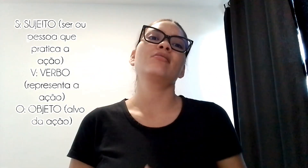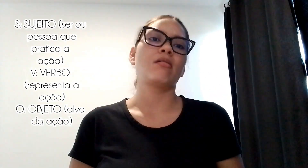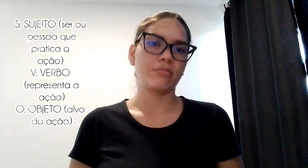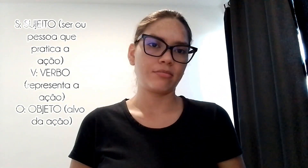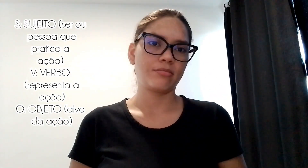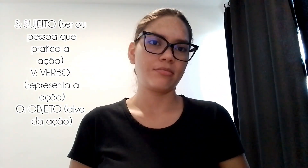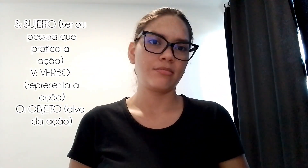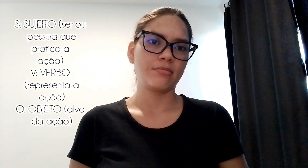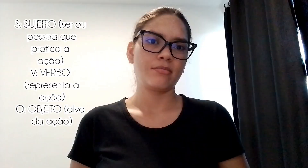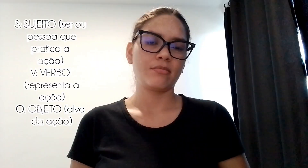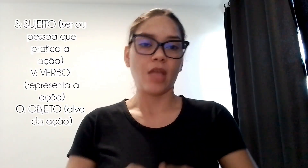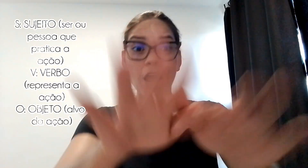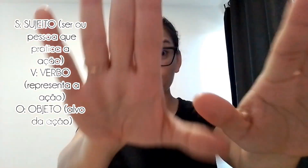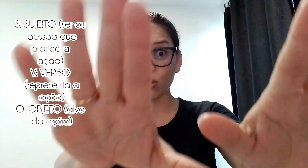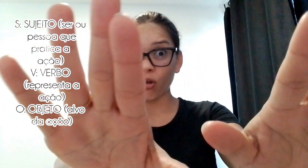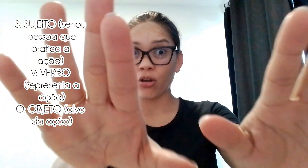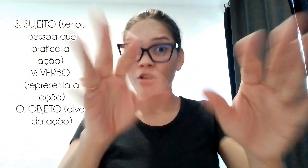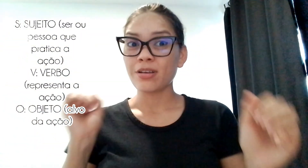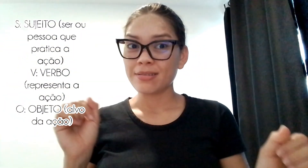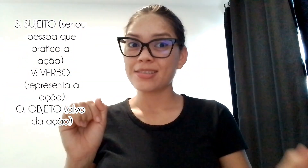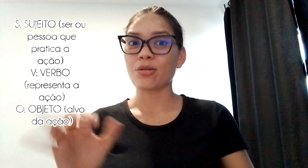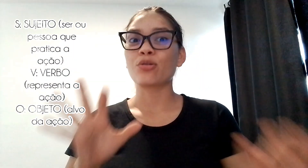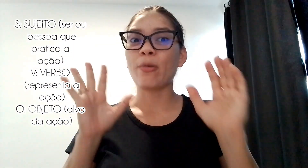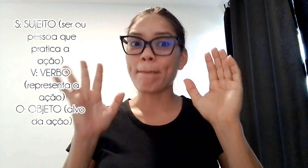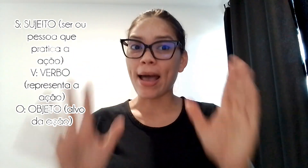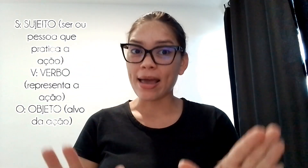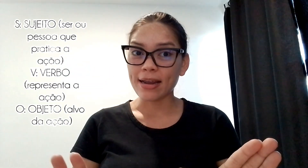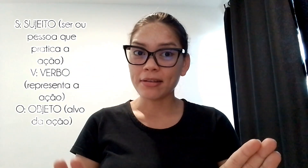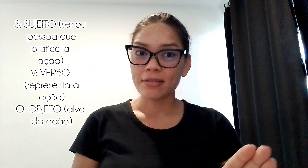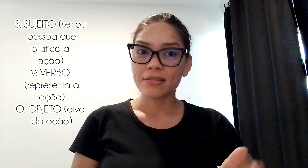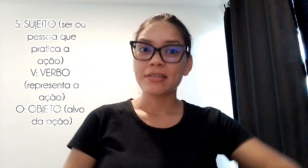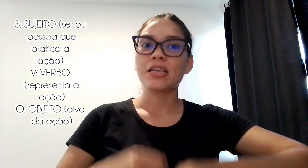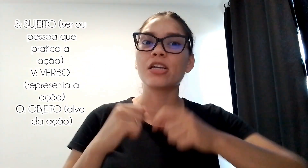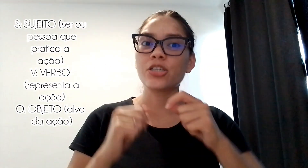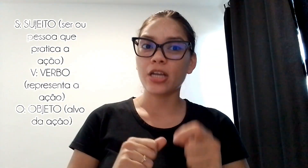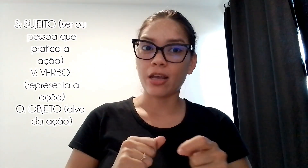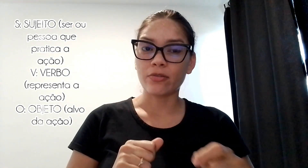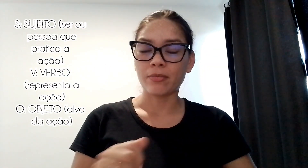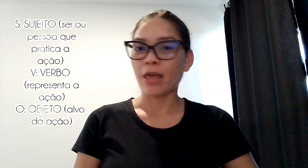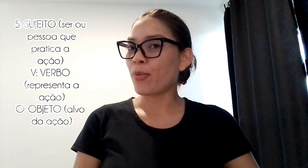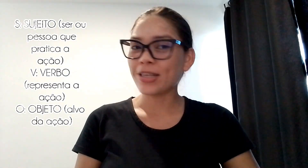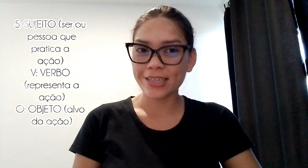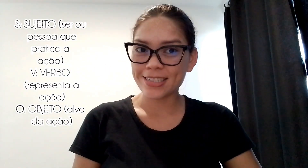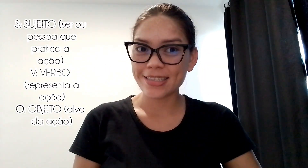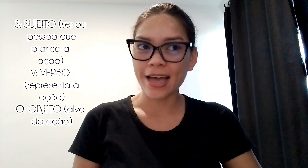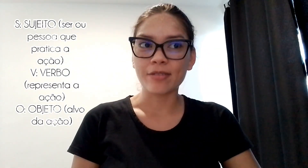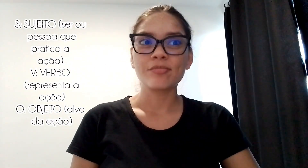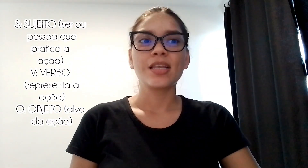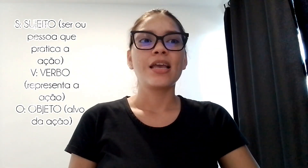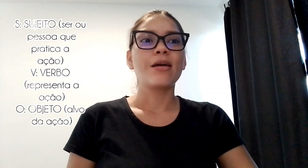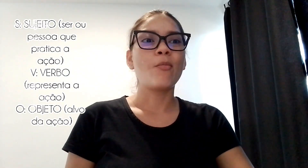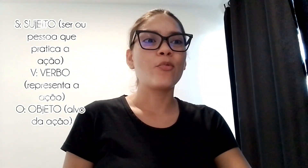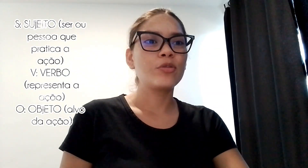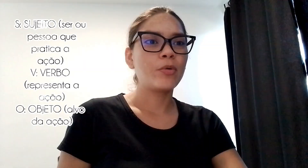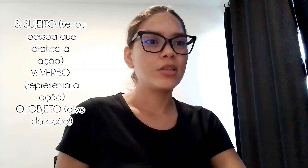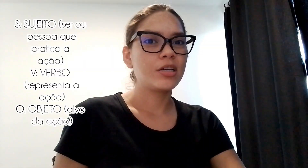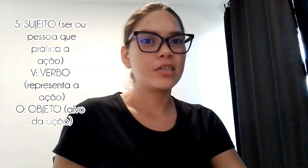ação. Anotou? Se não anotou, para e escreve. É importante, tá? É muito importante